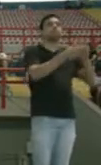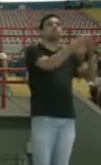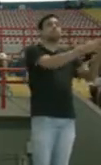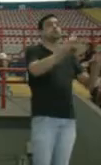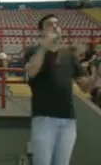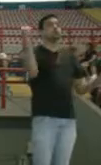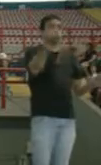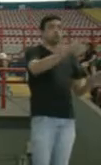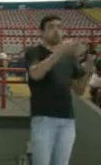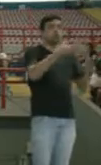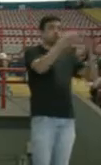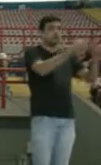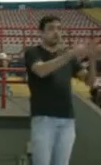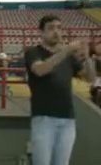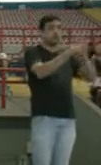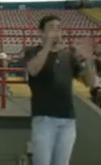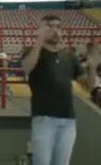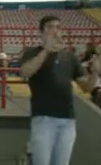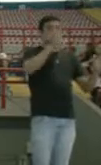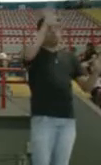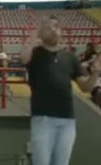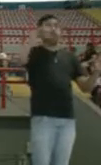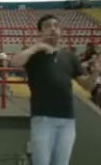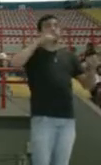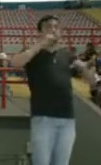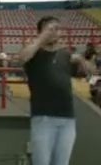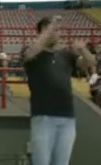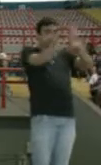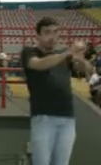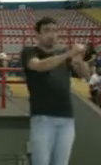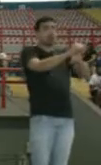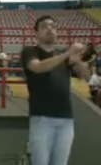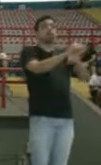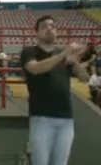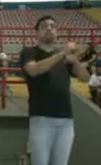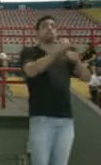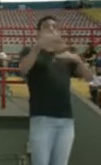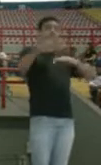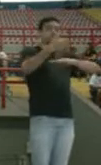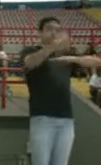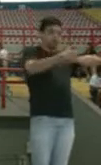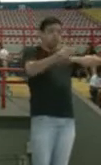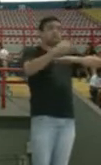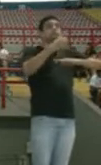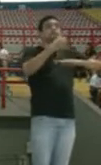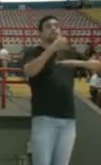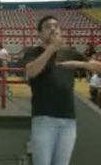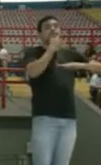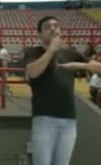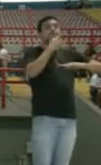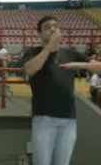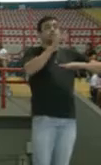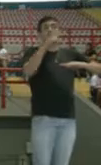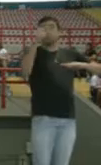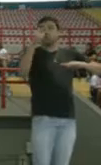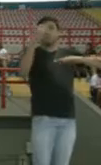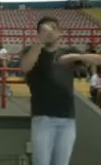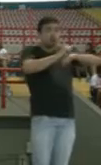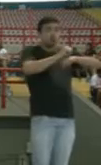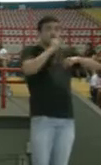navegação? Todo navio da Europa tinha que parar nos portos da Inglaterra, senão declarava guerra a